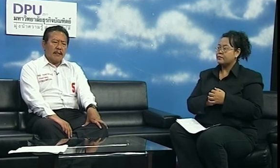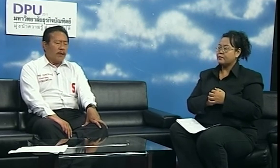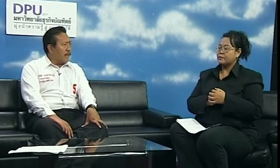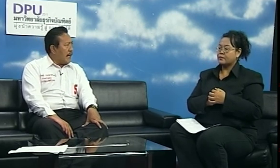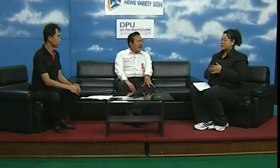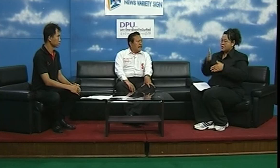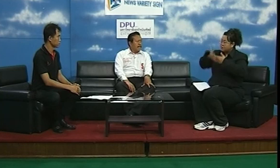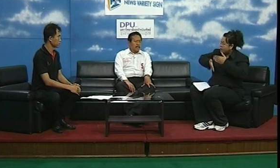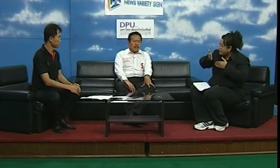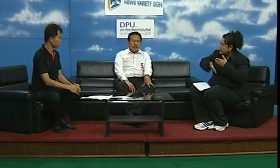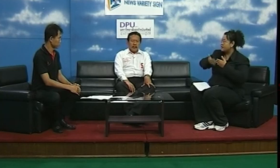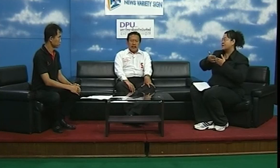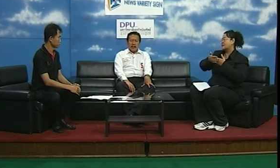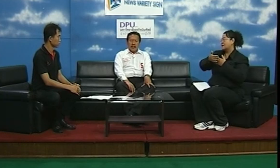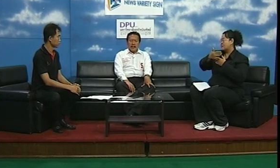รถไฟ